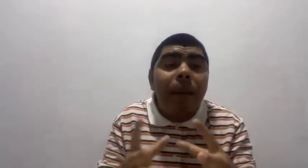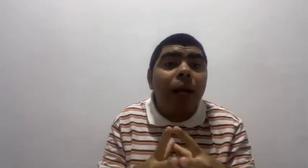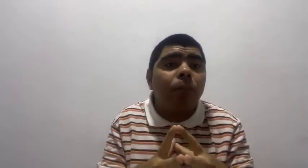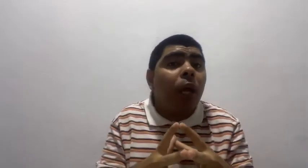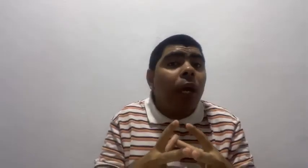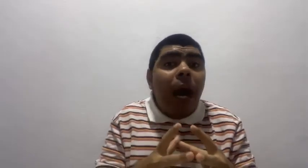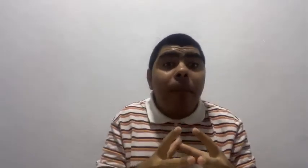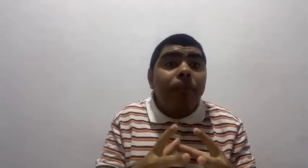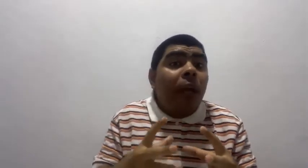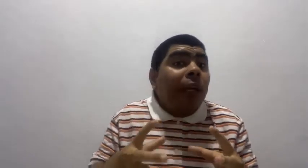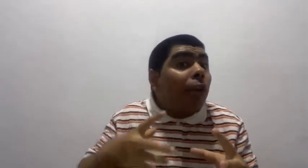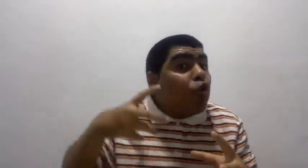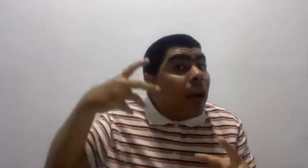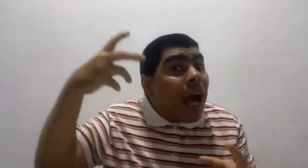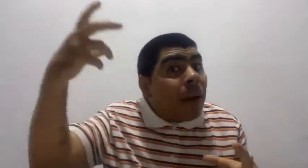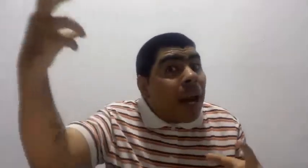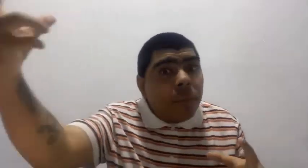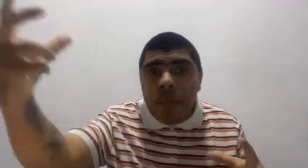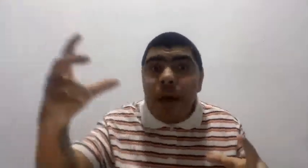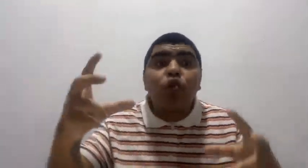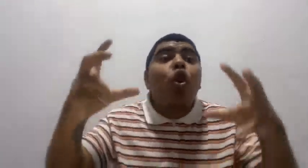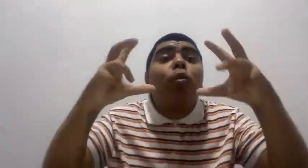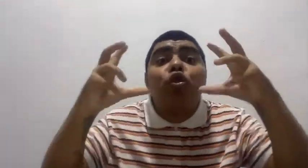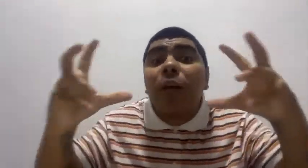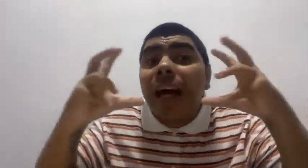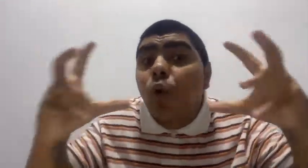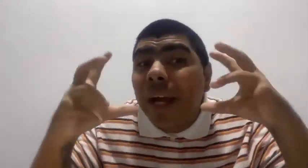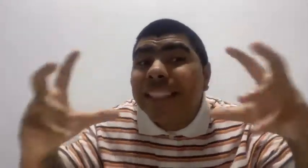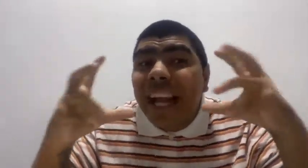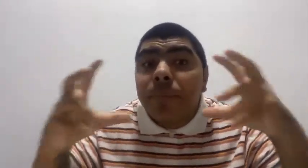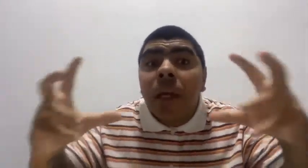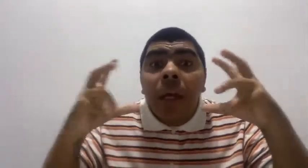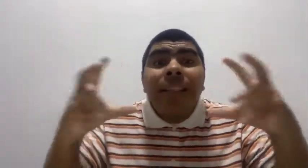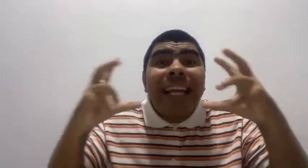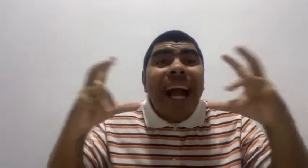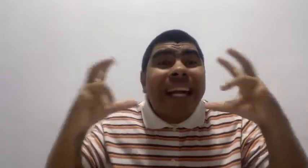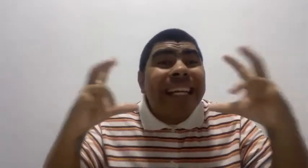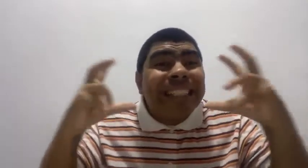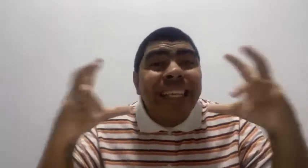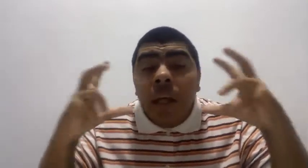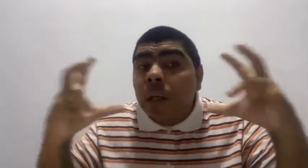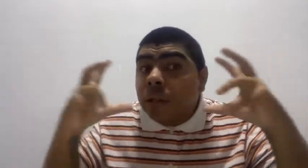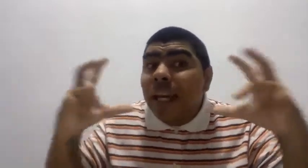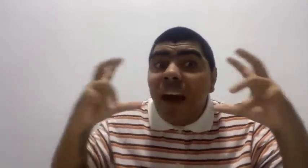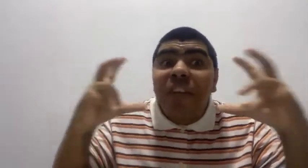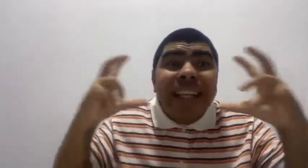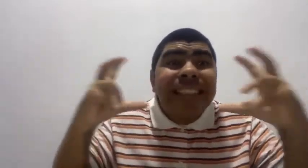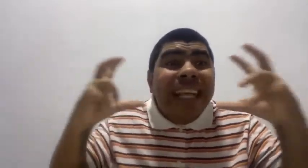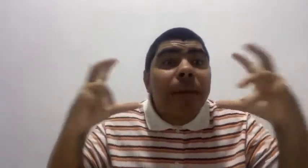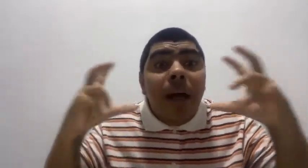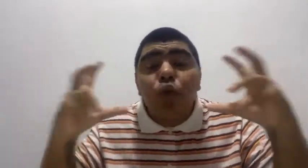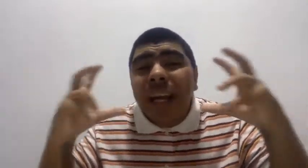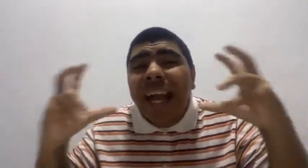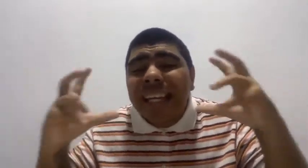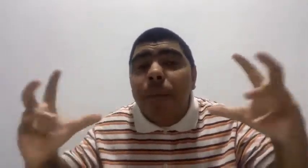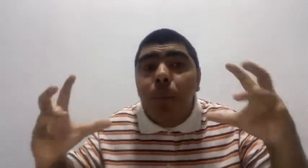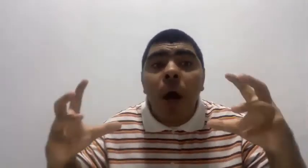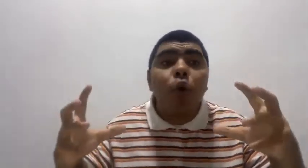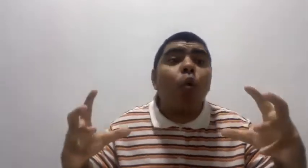hermano. Amén. Que uno le habla, hermano, ¿cómo tú te das cuenta de la crisis, de la falta de madurez que hay en el pueblo